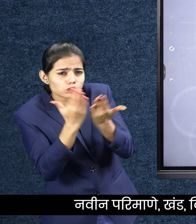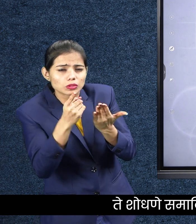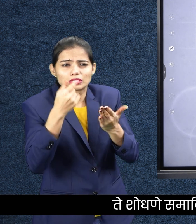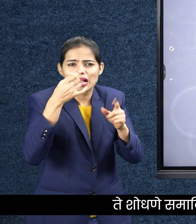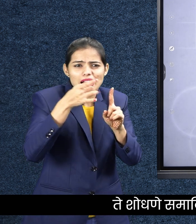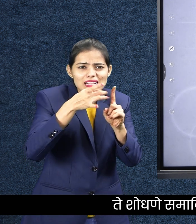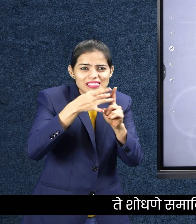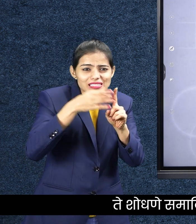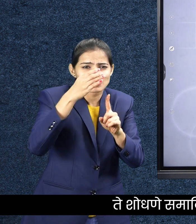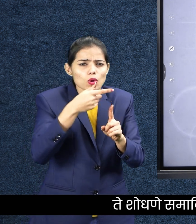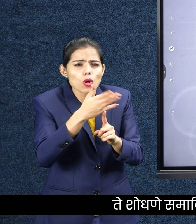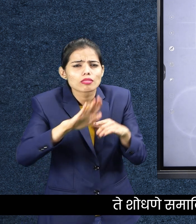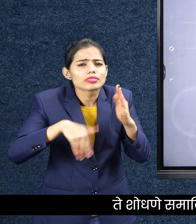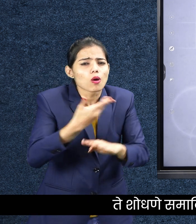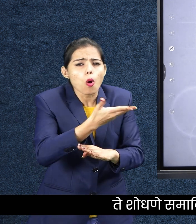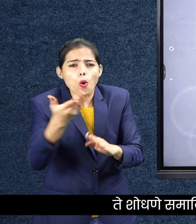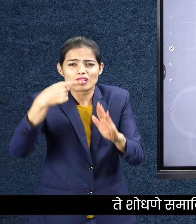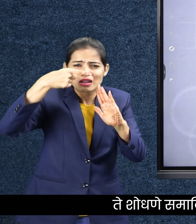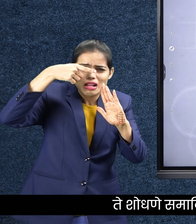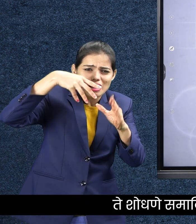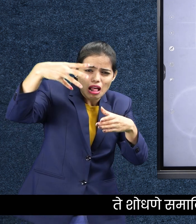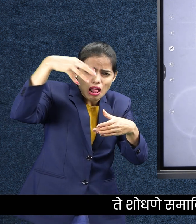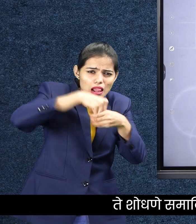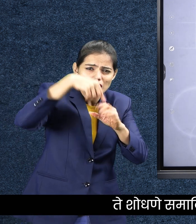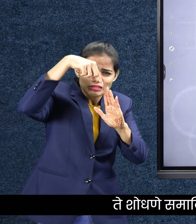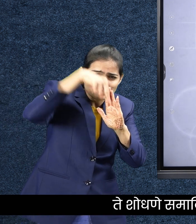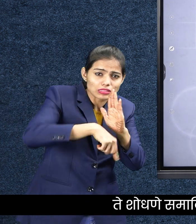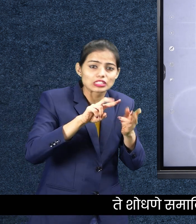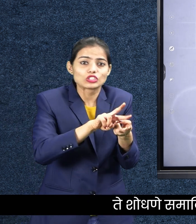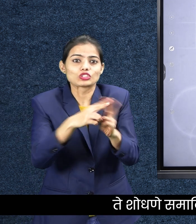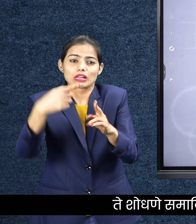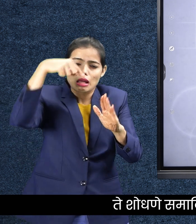ते शोधणे समाविष्ट असलेल्या समस्यांचे निराकरण करा.